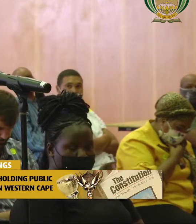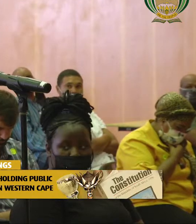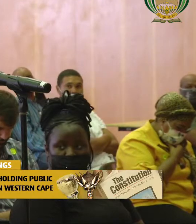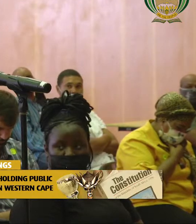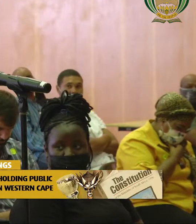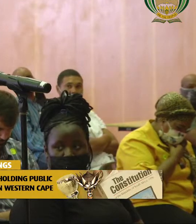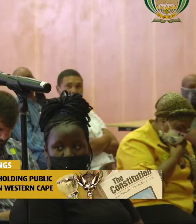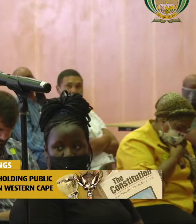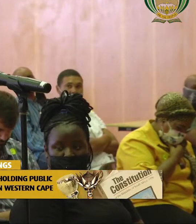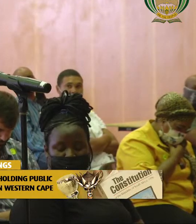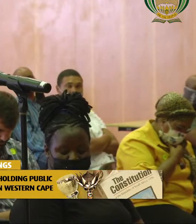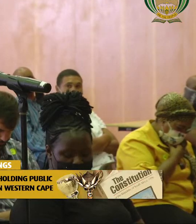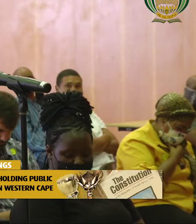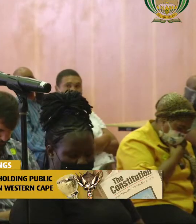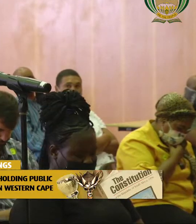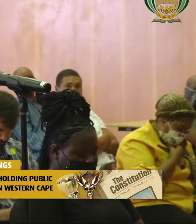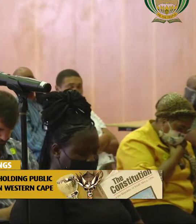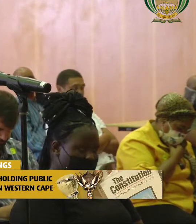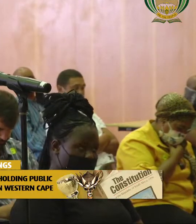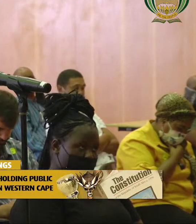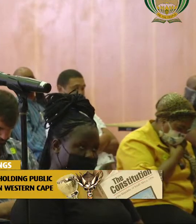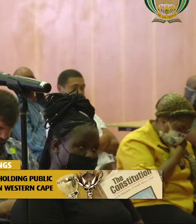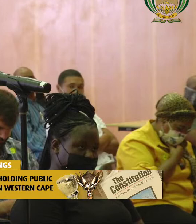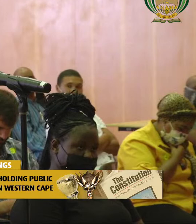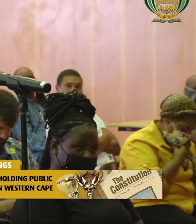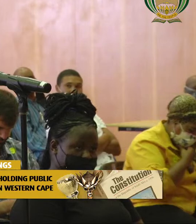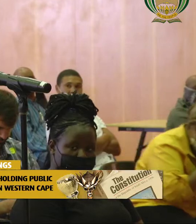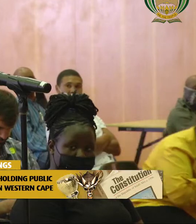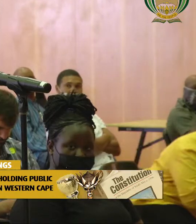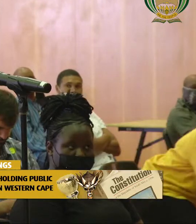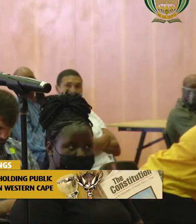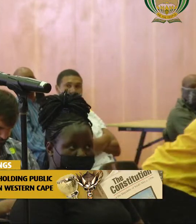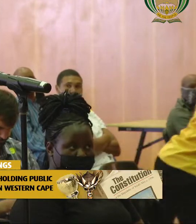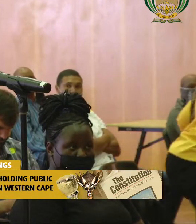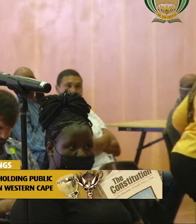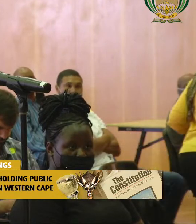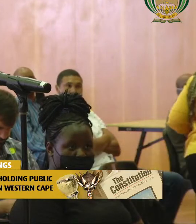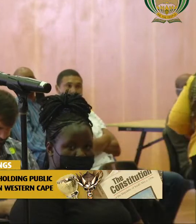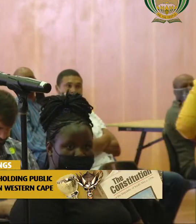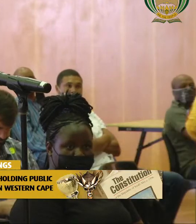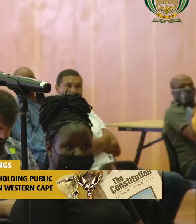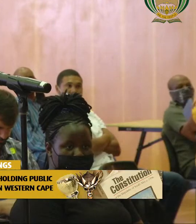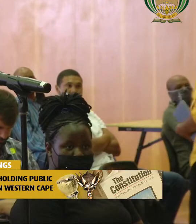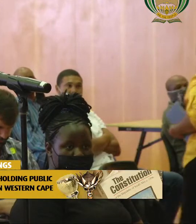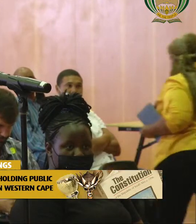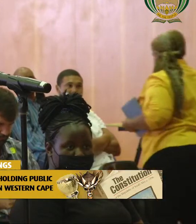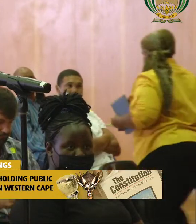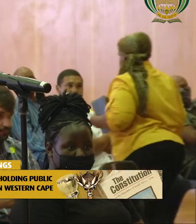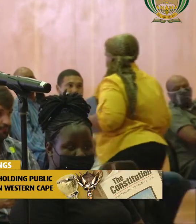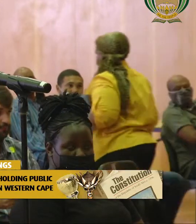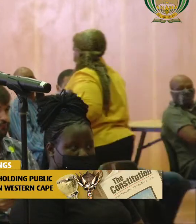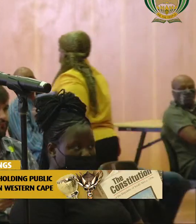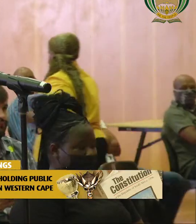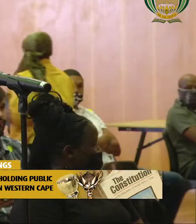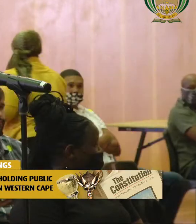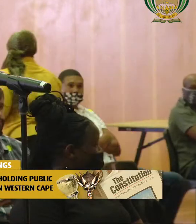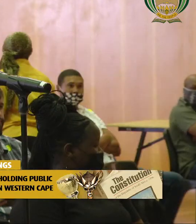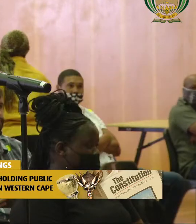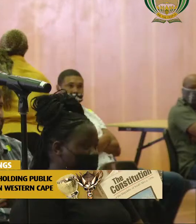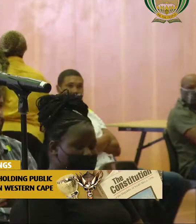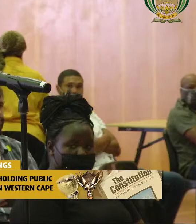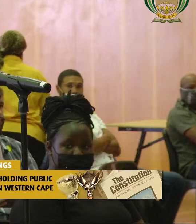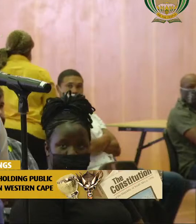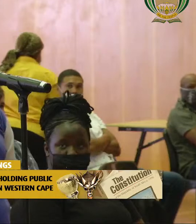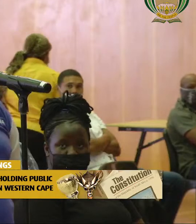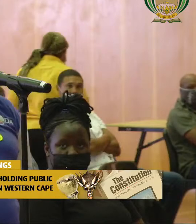moontlik van watter agtergrond hy kom en vir wie hy verteenwoordig, sodat die huis kan weet wie praat en namens wie praat die